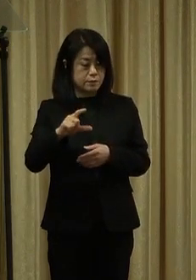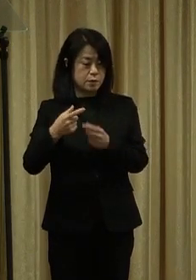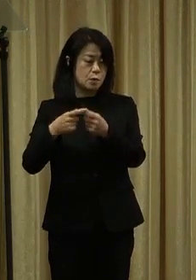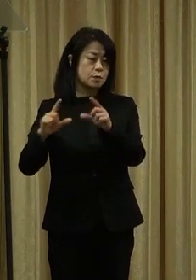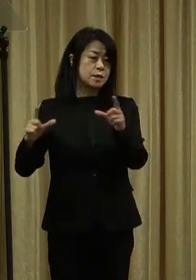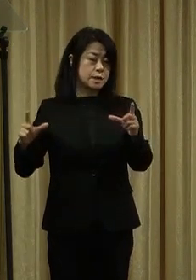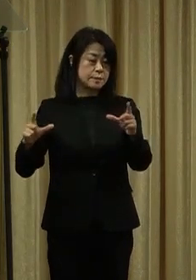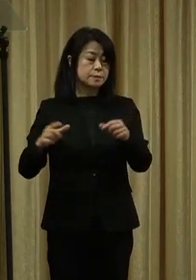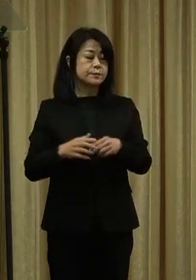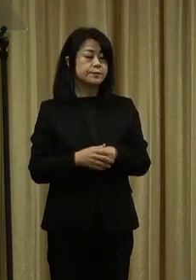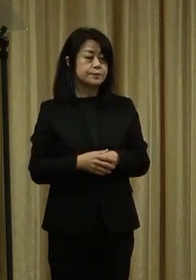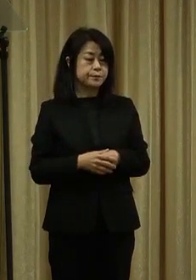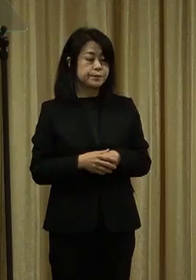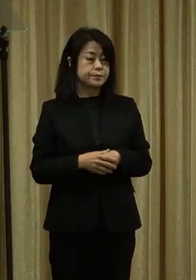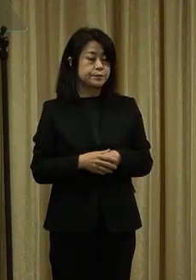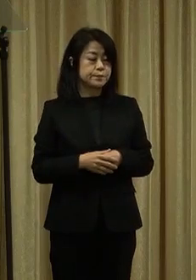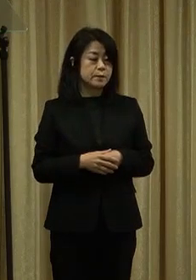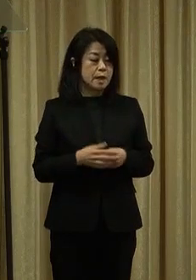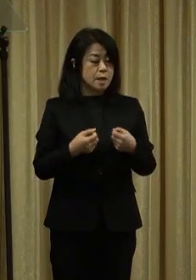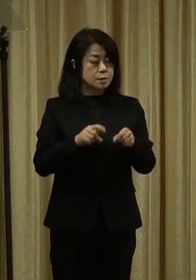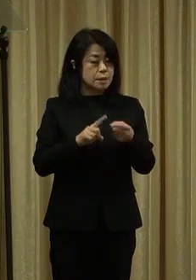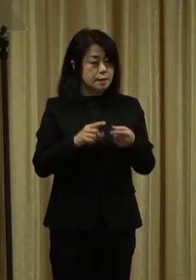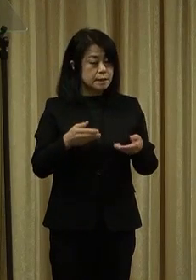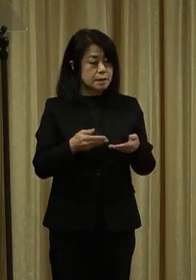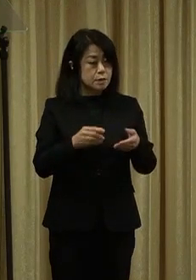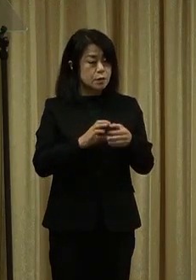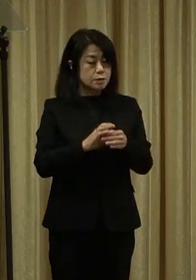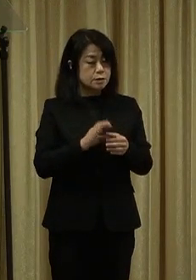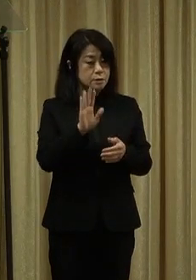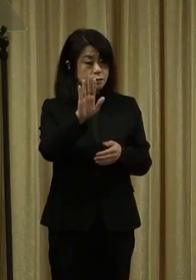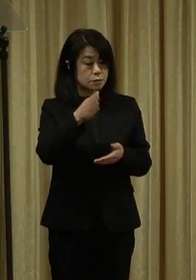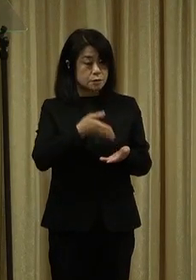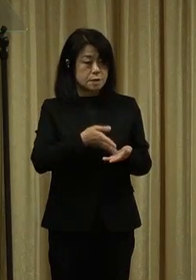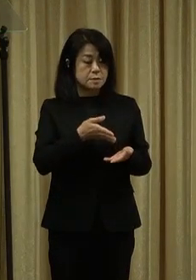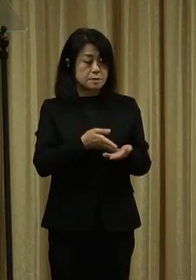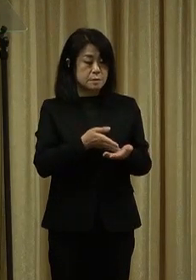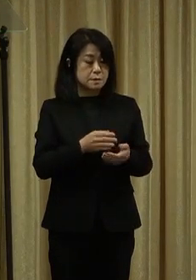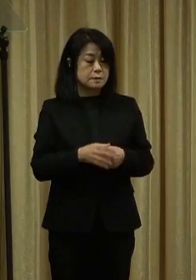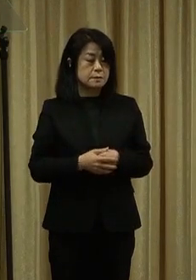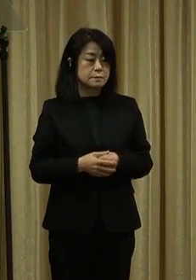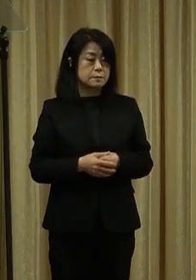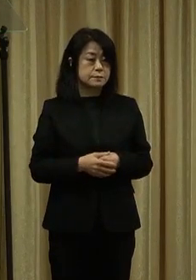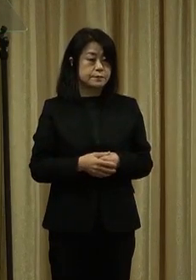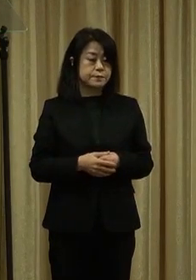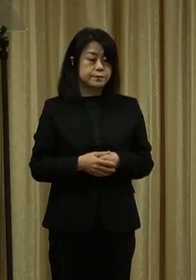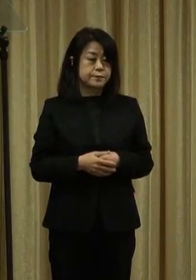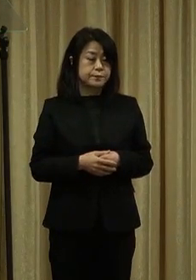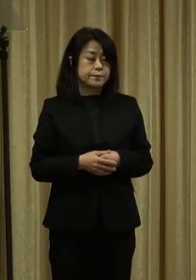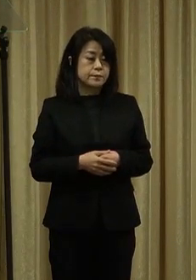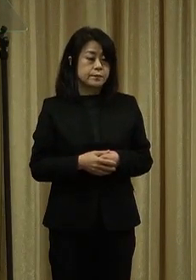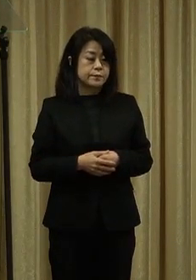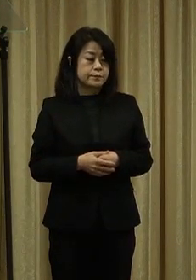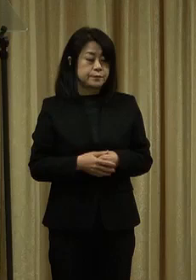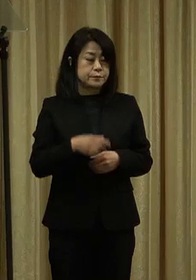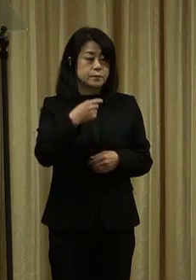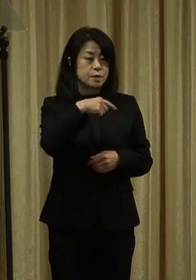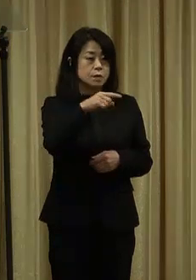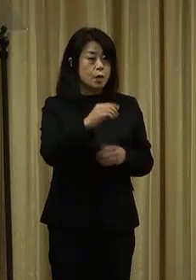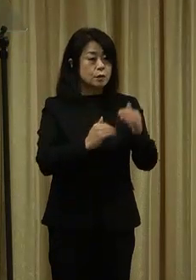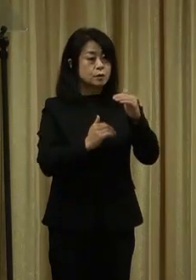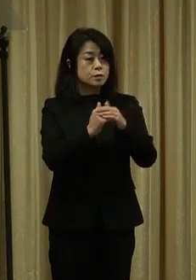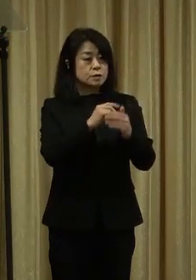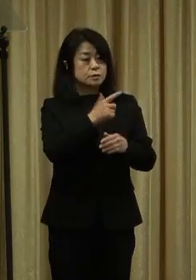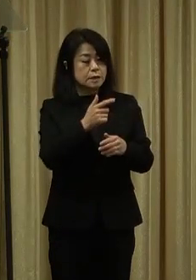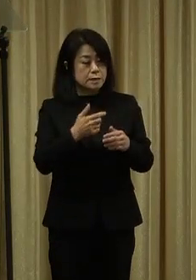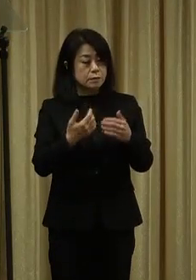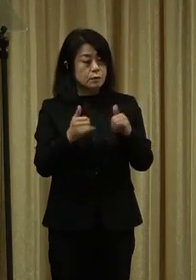加をさせました。具体的な事業については後ほどご説明いたします。次に教育の充実など